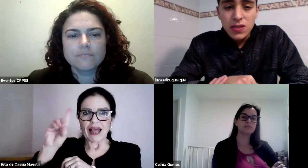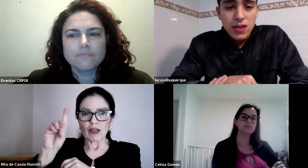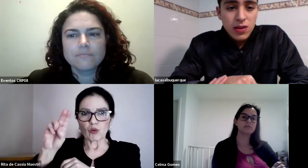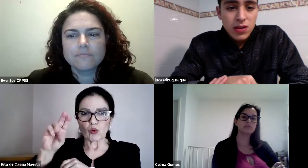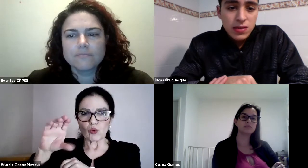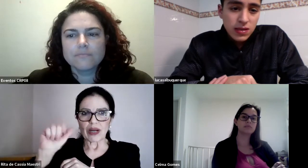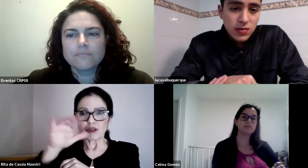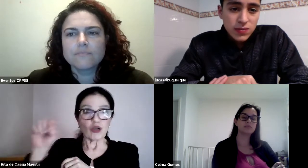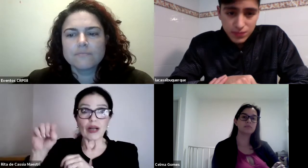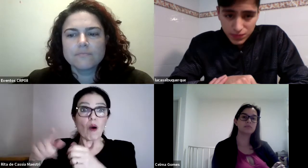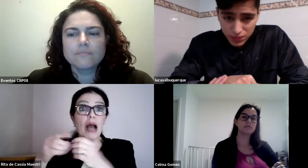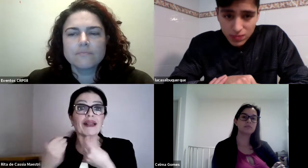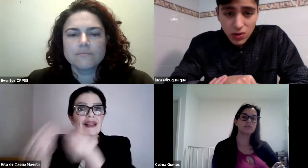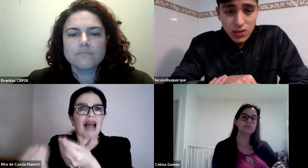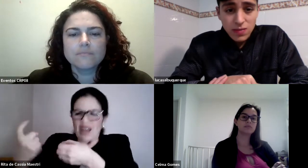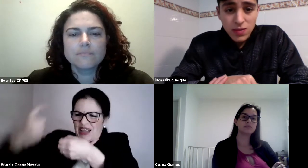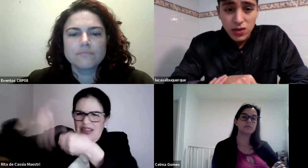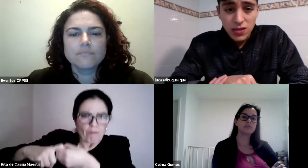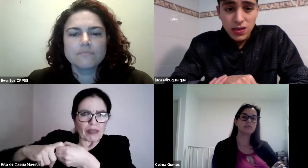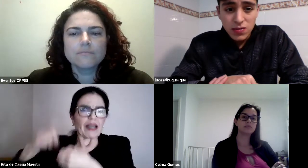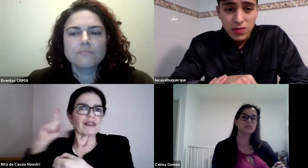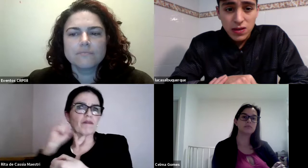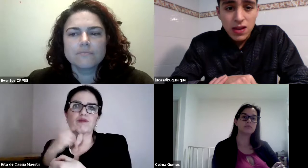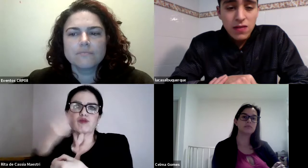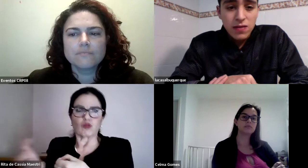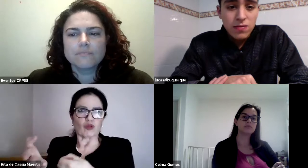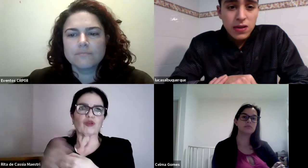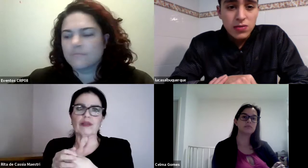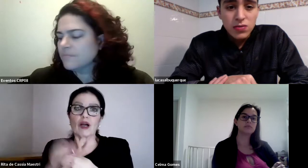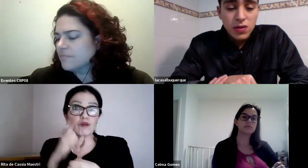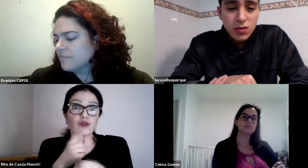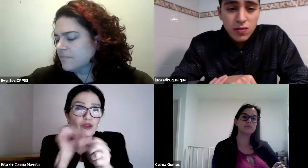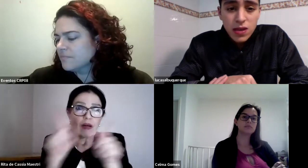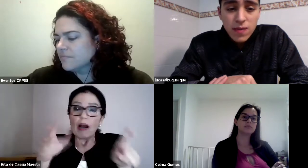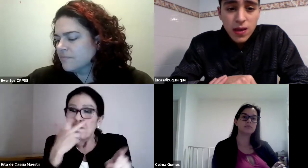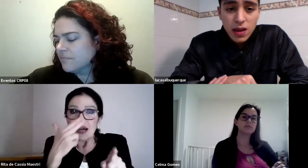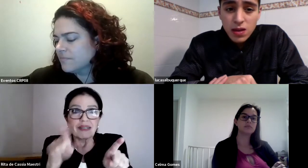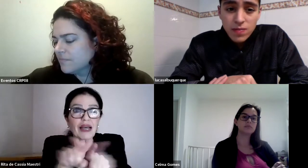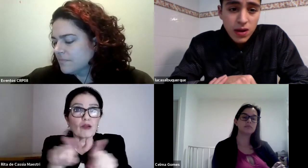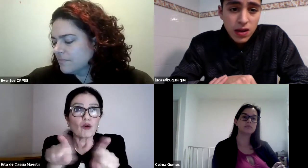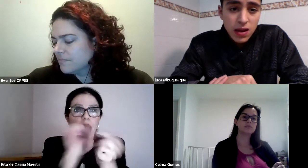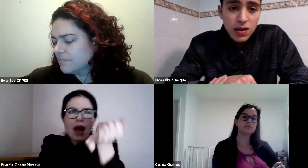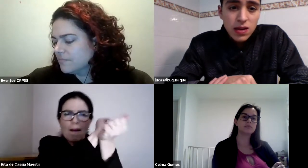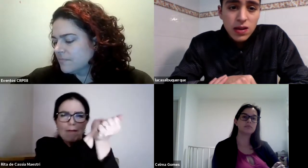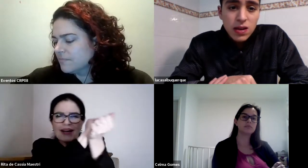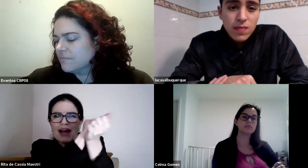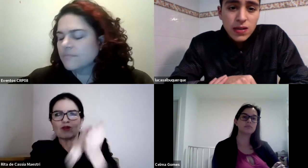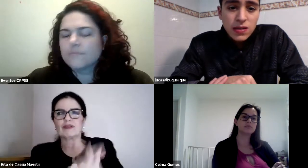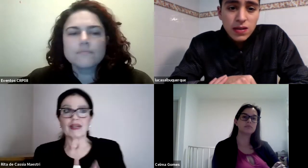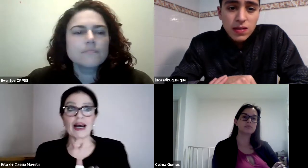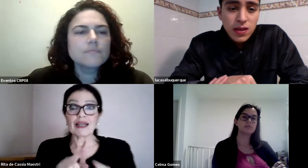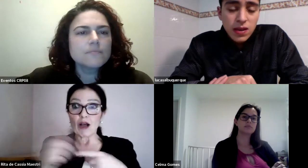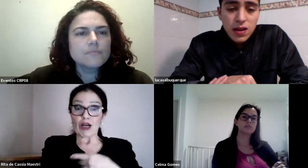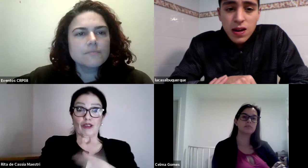o sistema de ensino, o sistema de educação dava uma estrutura totalmente dependente para ele, e